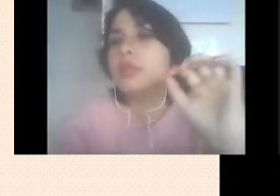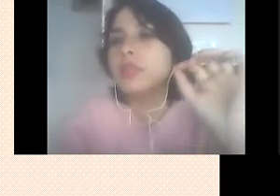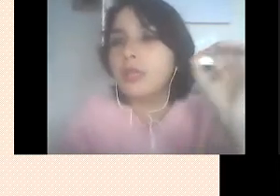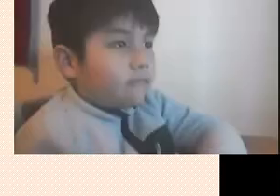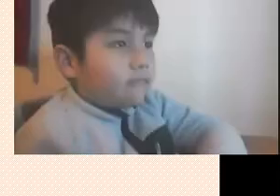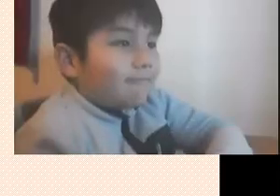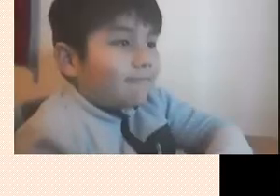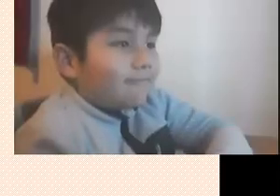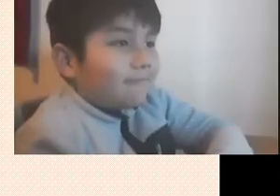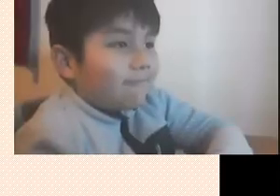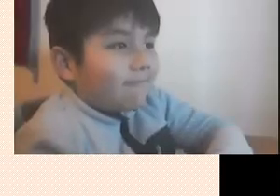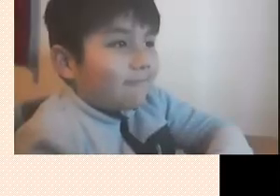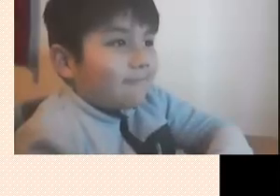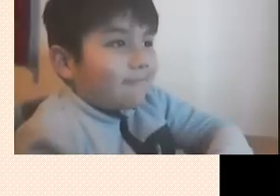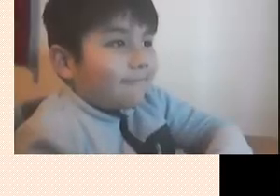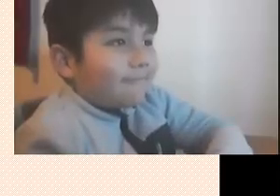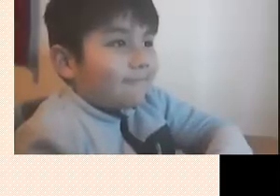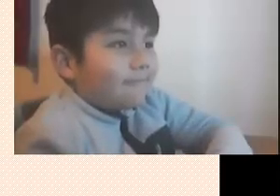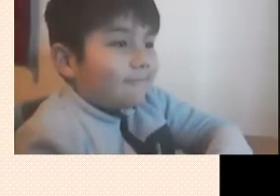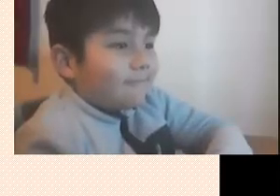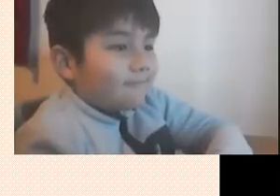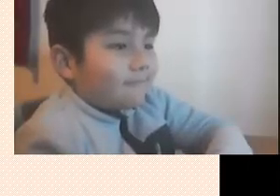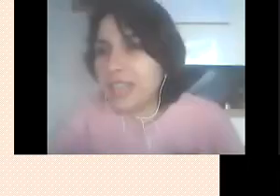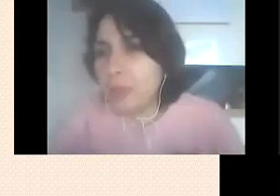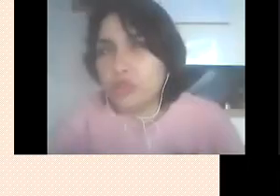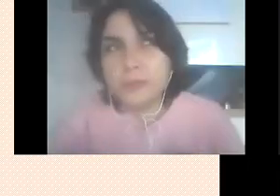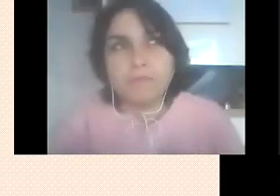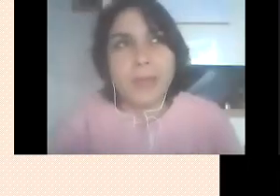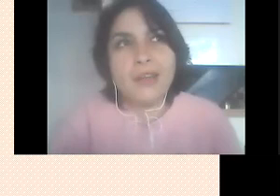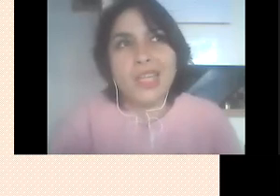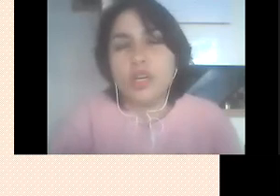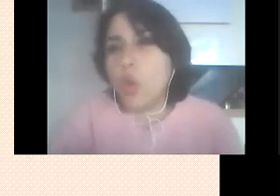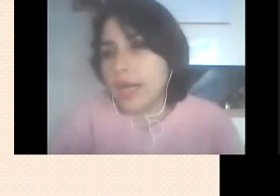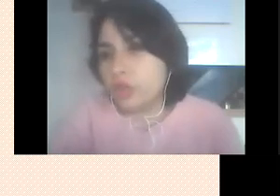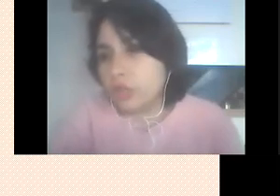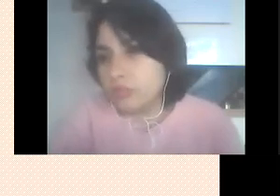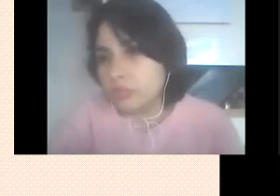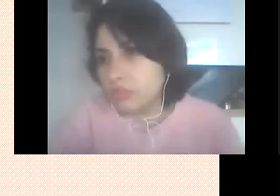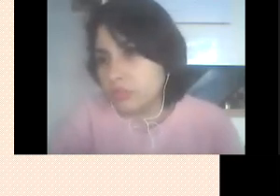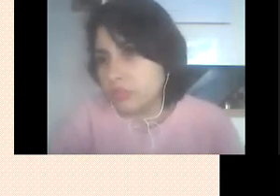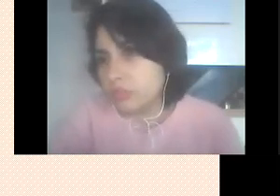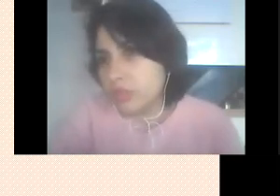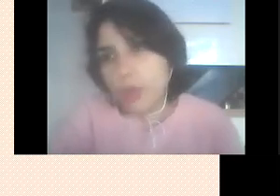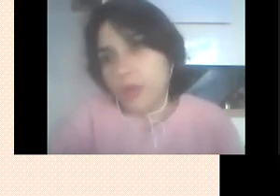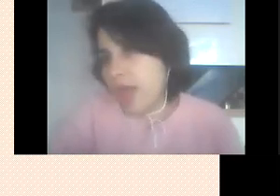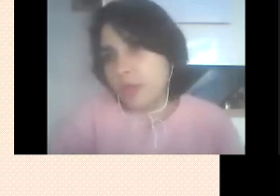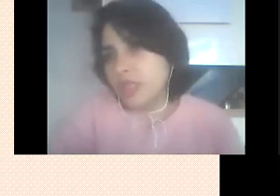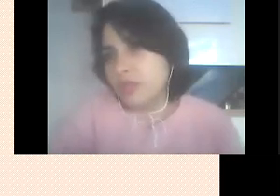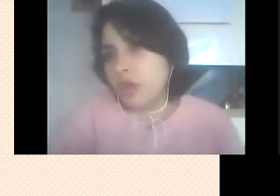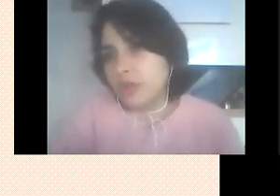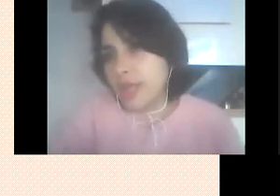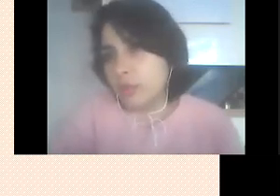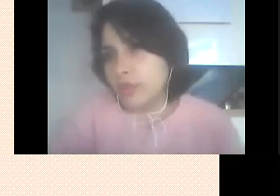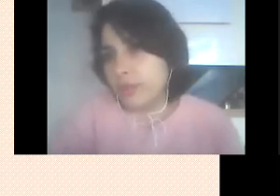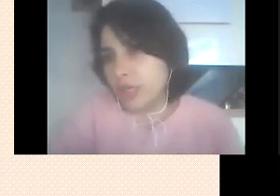Tela. Tela, y la tela es flexible. ¿Te imaginas nosotros usáramos para vestirnos un cartón? No podríamos, ¿cierto?